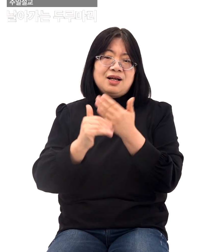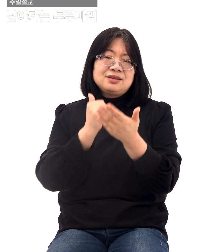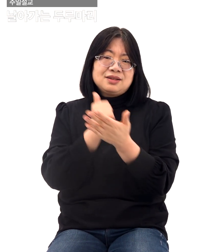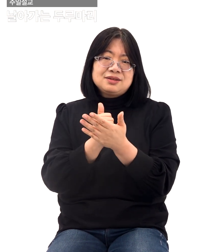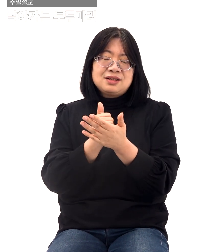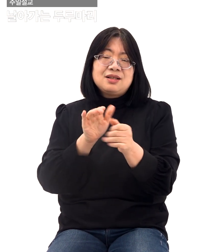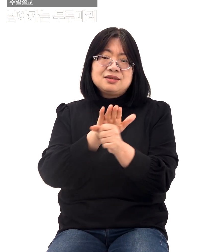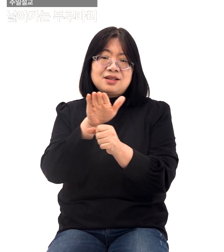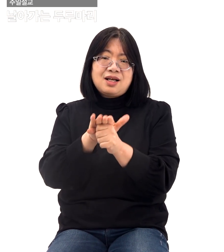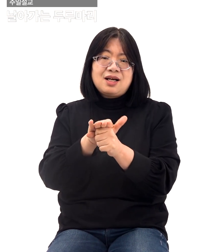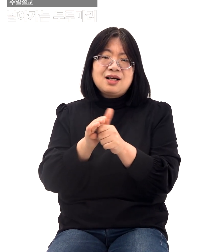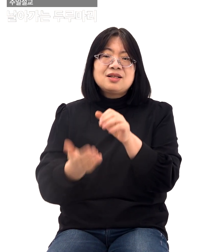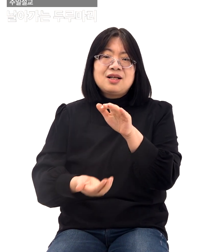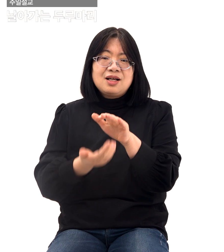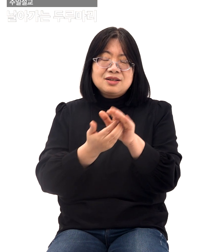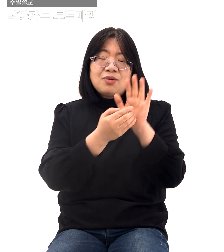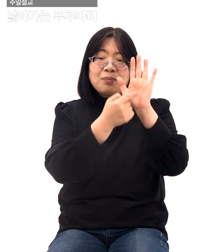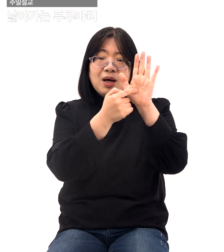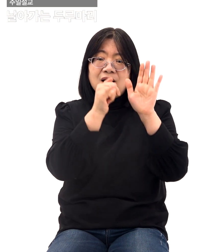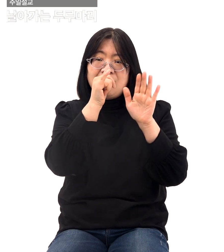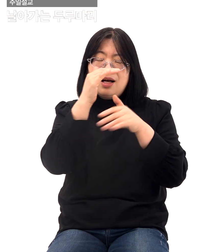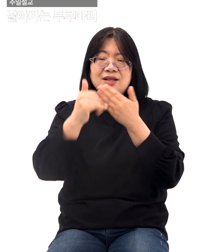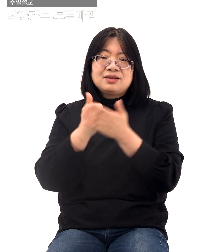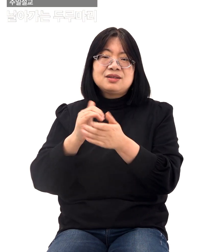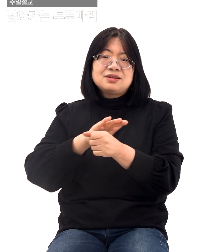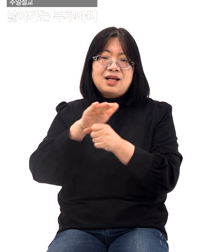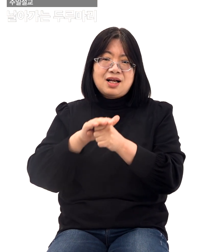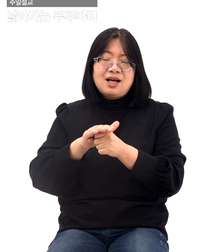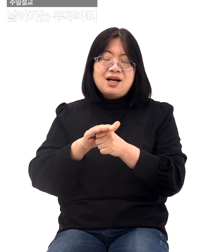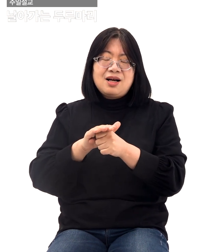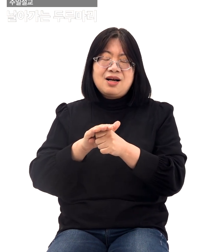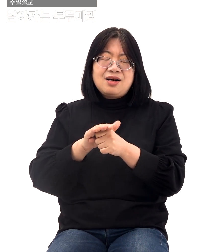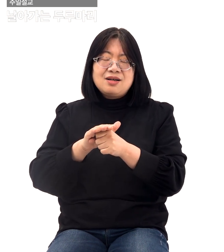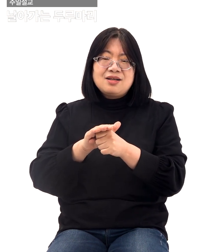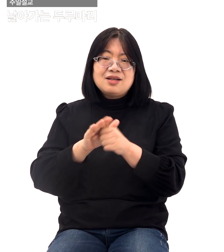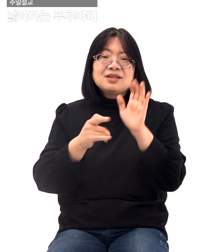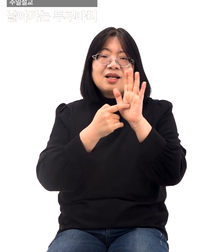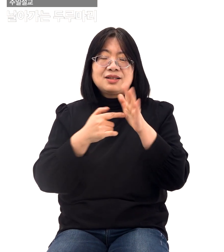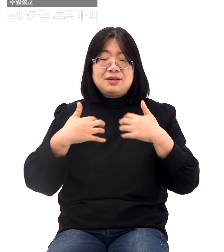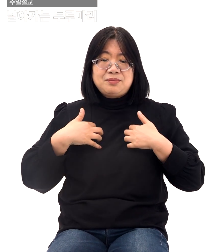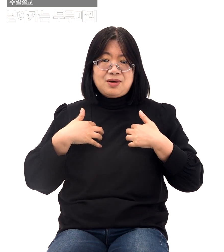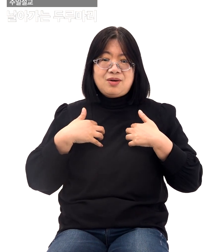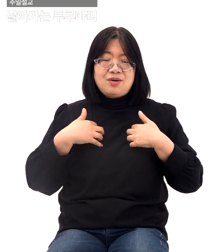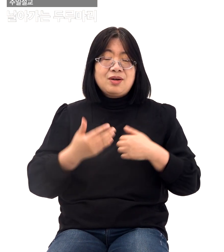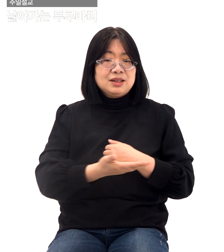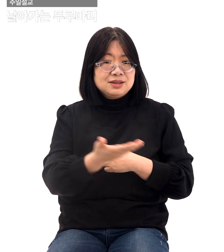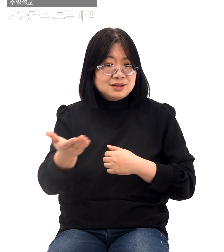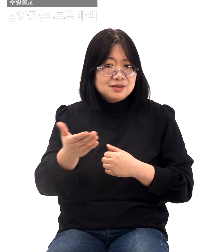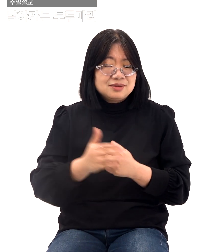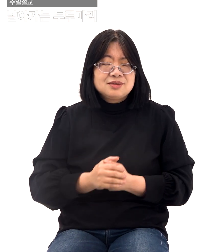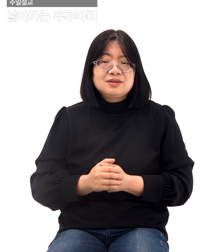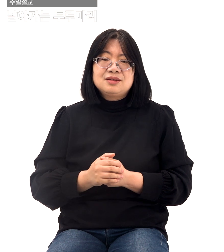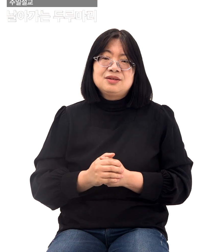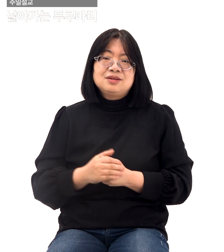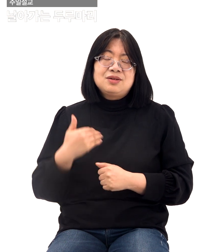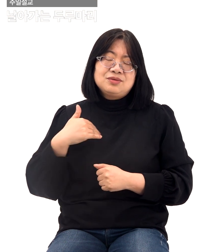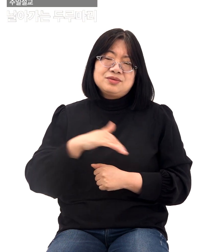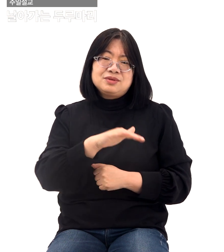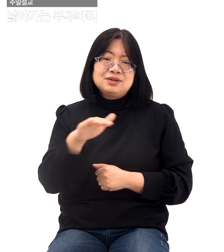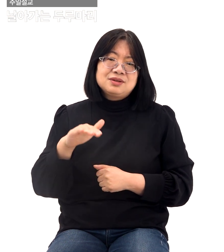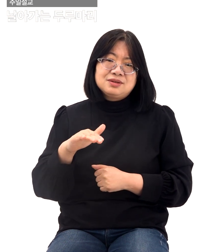하나님의 사랑을 구현해내고 하나님의 사랑을 드러내기를 기뻐하시는 겁니다. 그들은